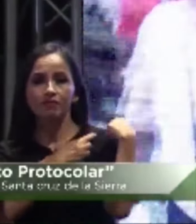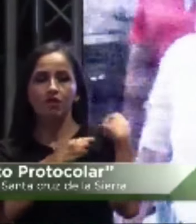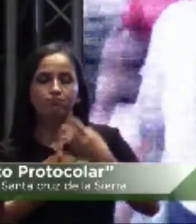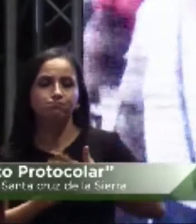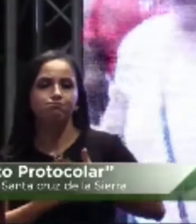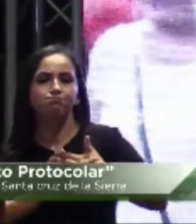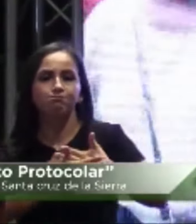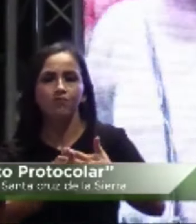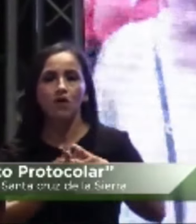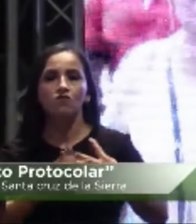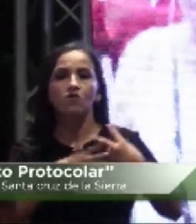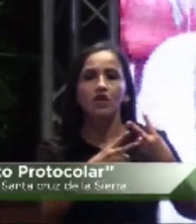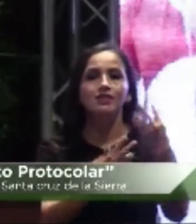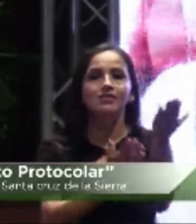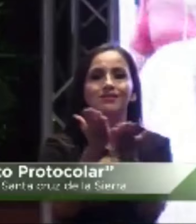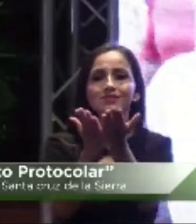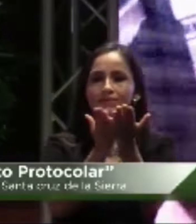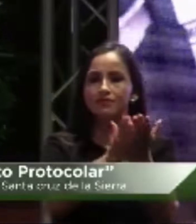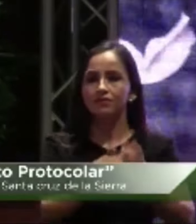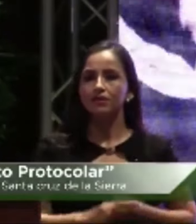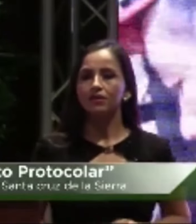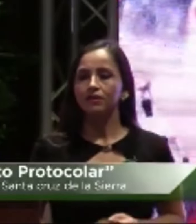vocación de servicio.